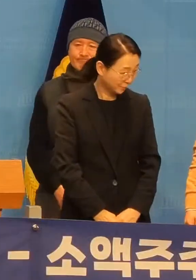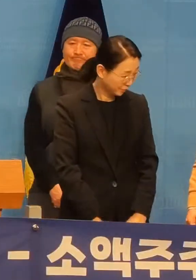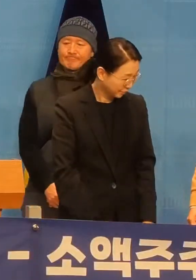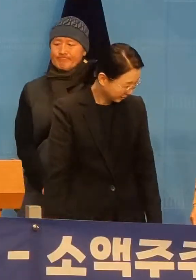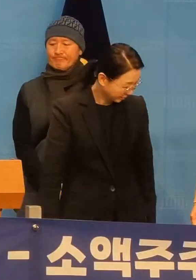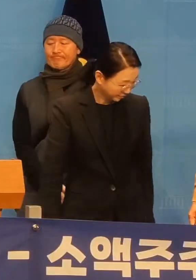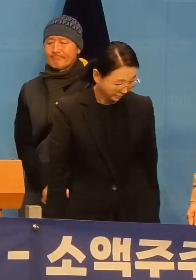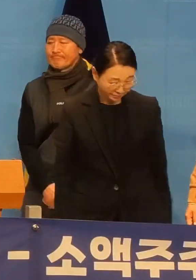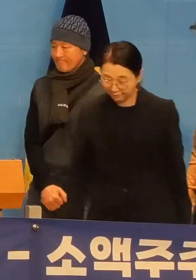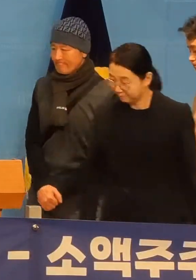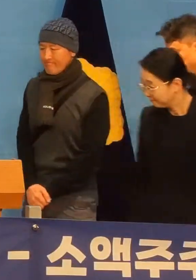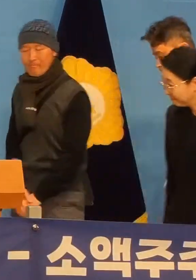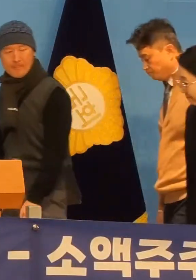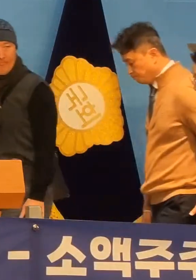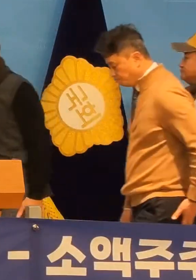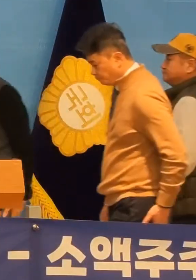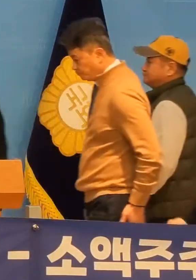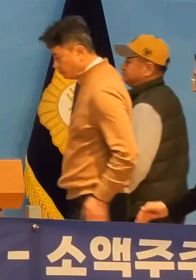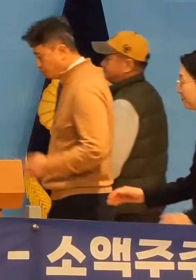네, 가시죠.